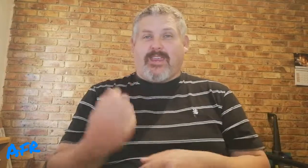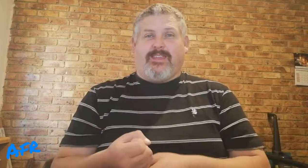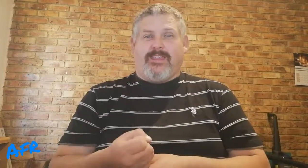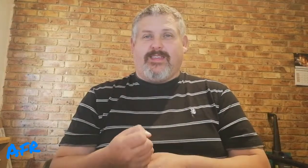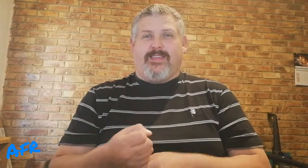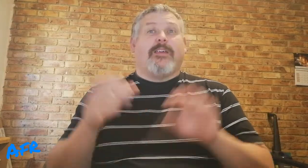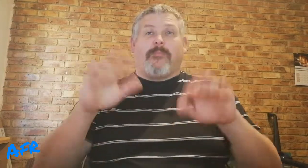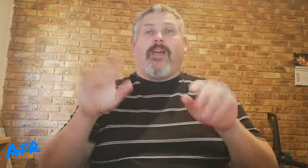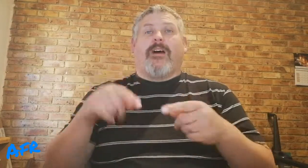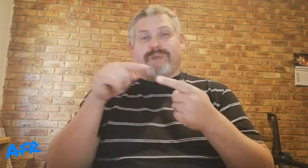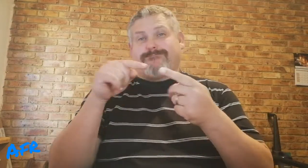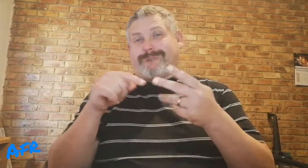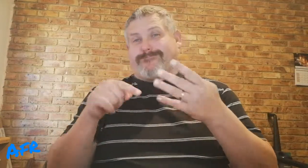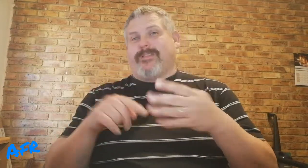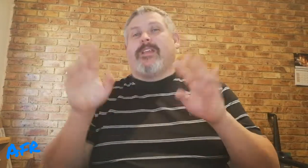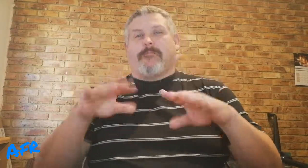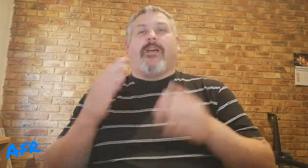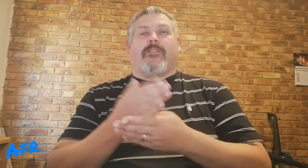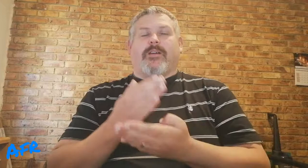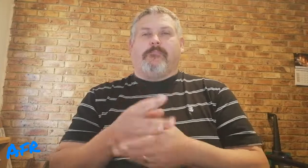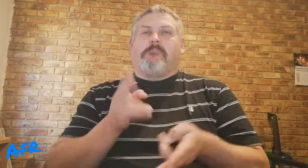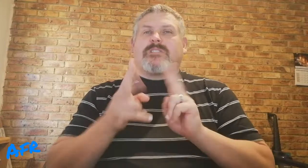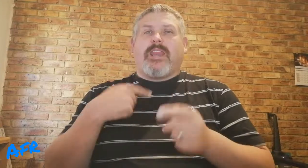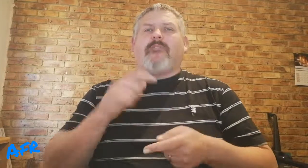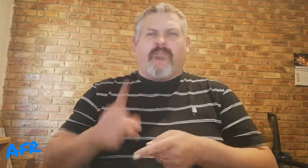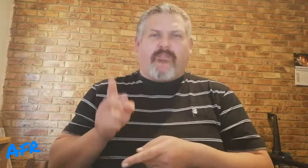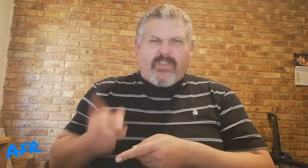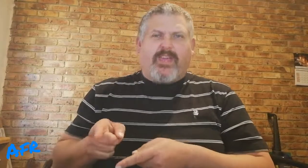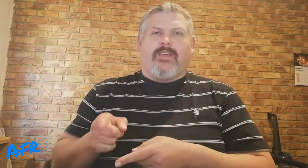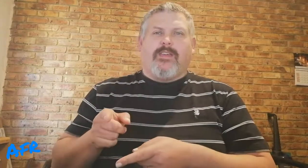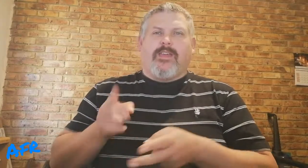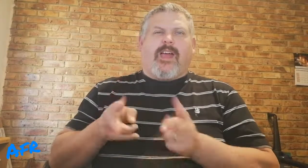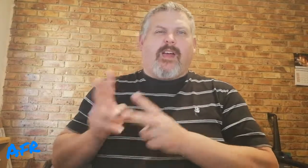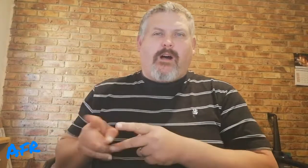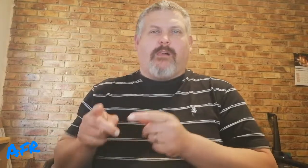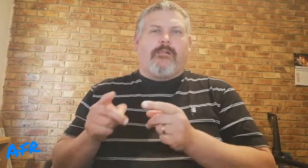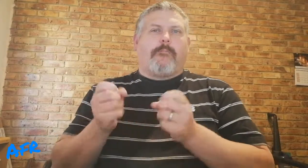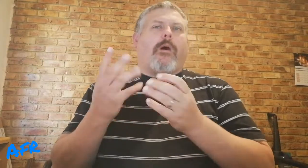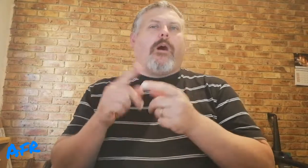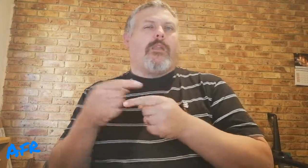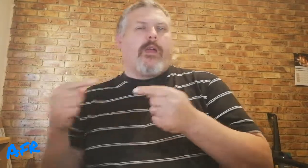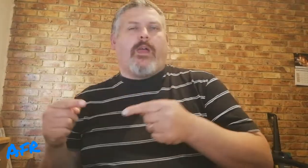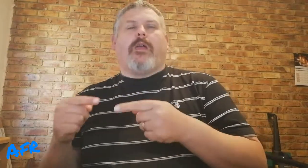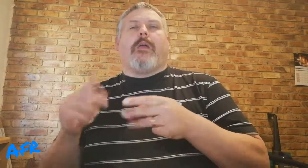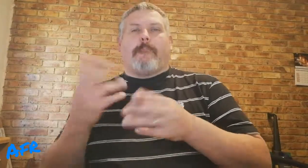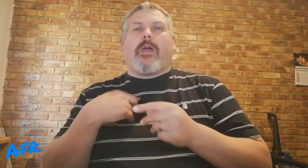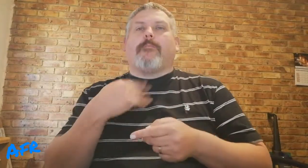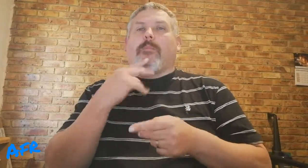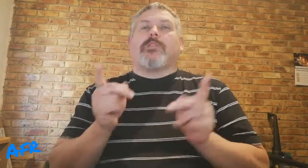het, baie, baie waar. Misschien ek weer herhaal paar dinge, maar ek gaan probeer so